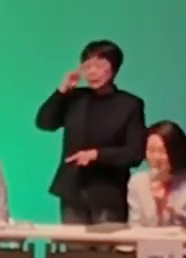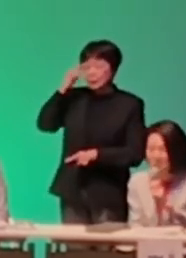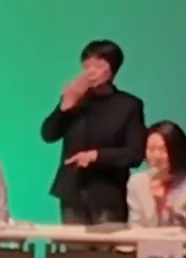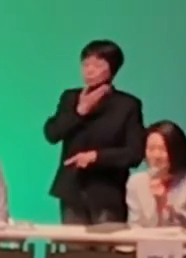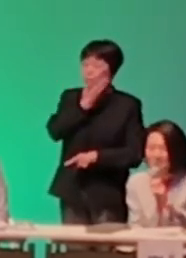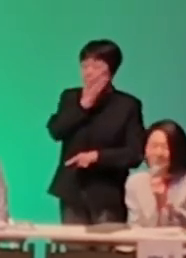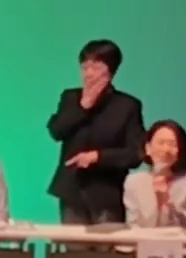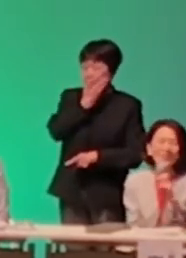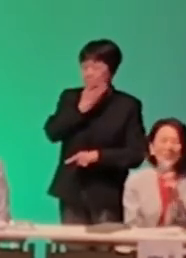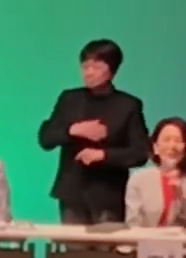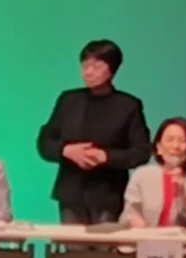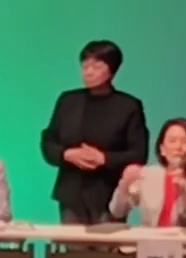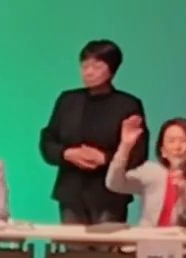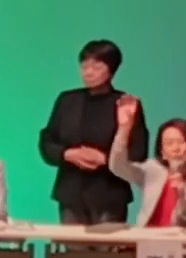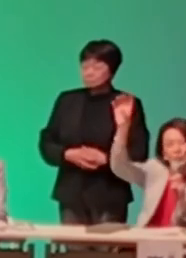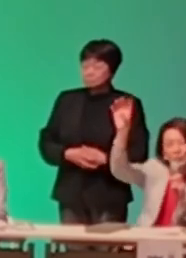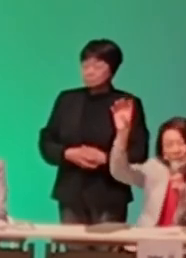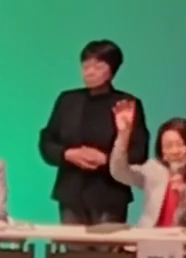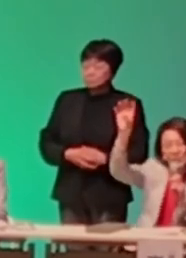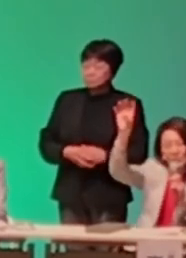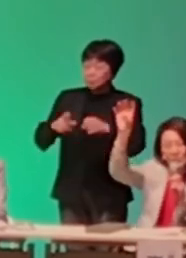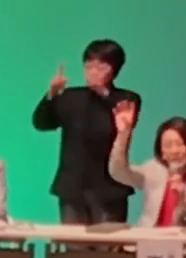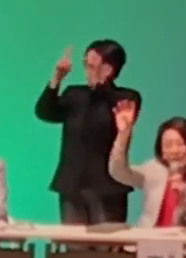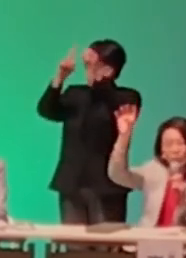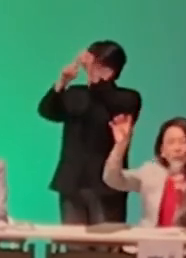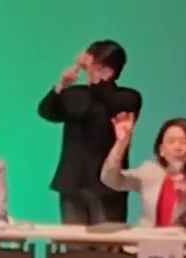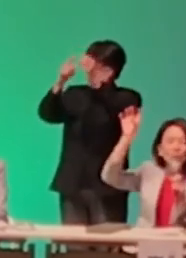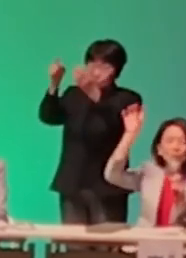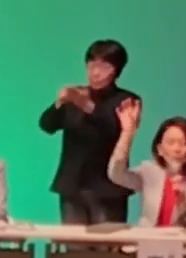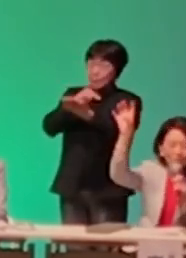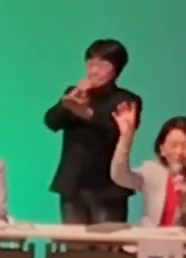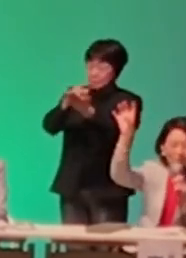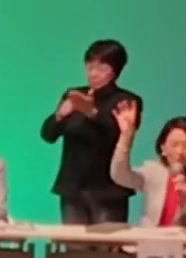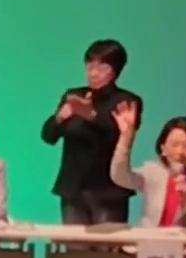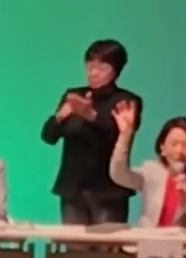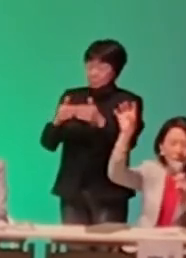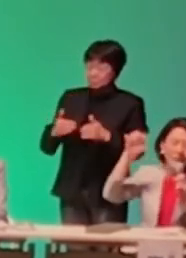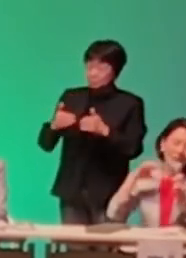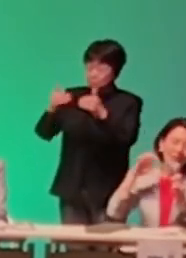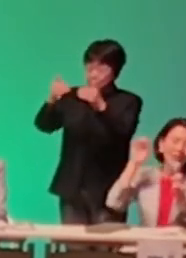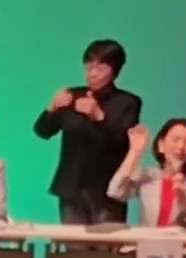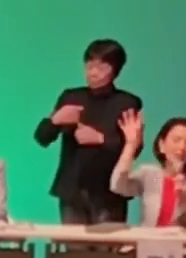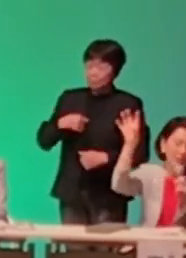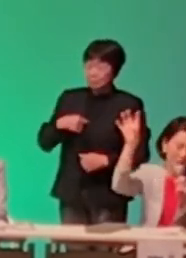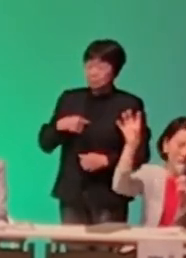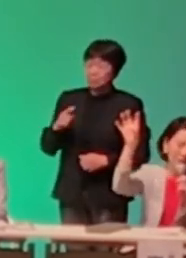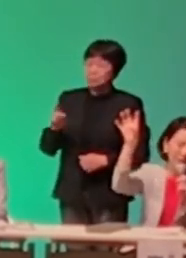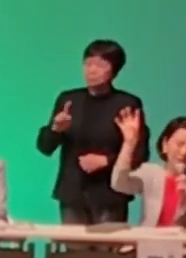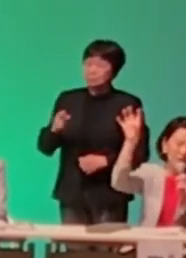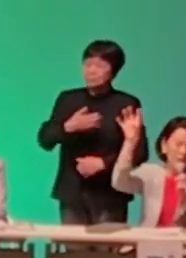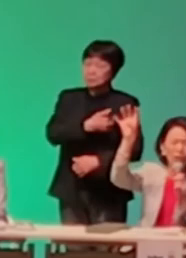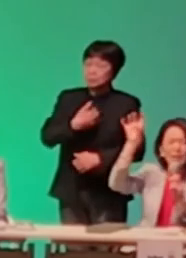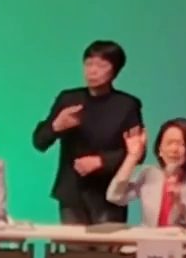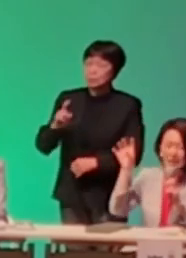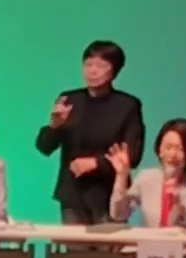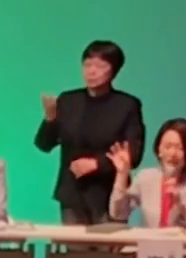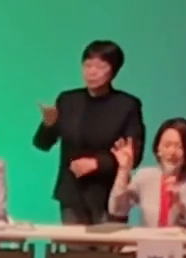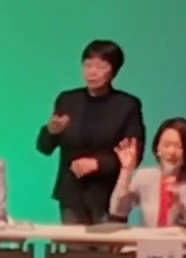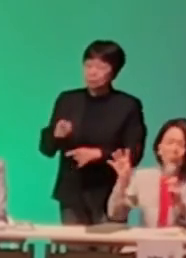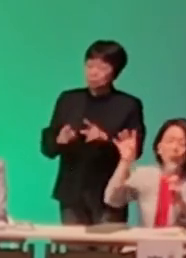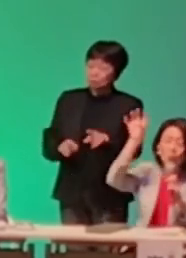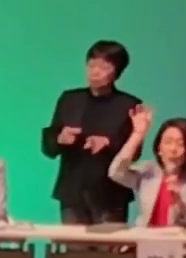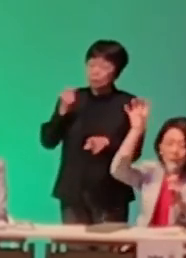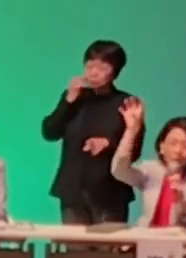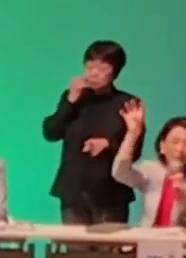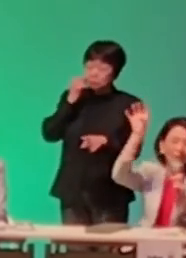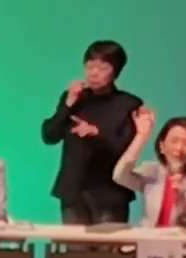づきました。この目標を達成するには、この仕事をするためには私が何ができるのか、これはできない、